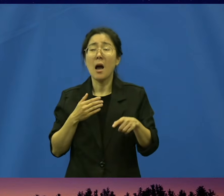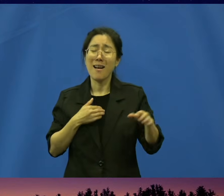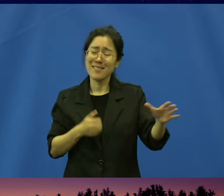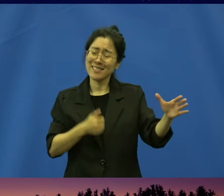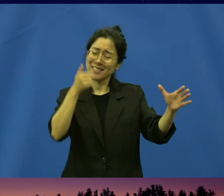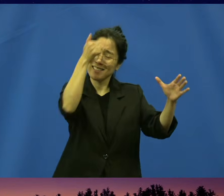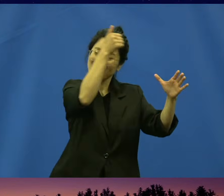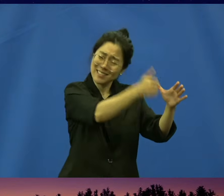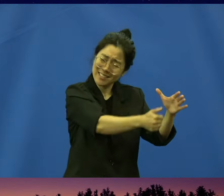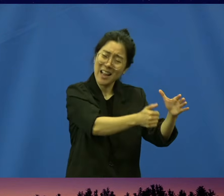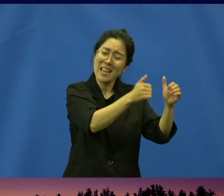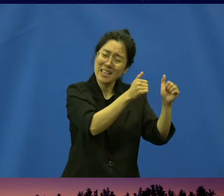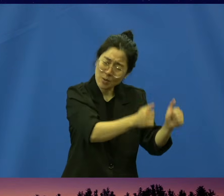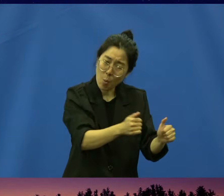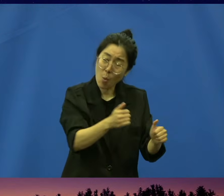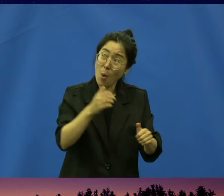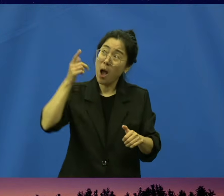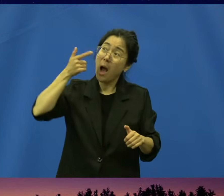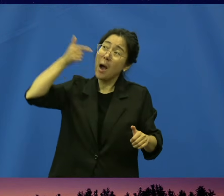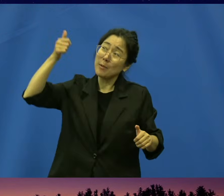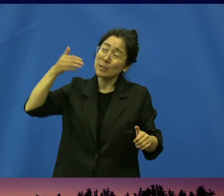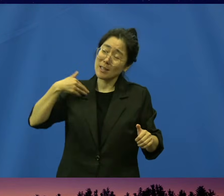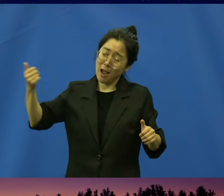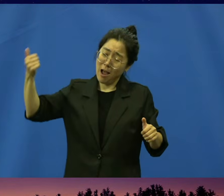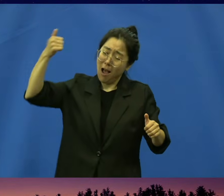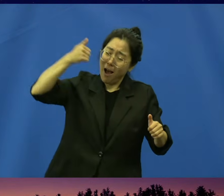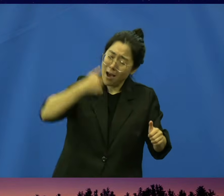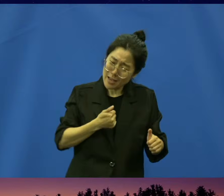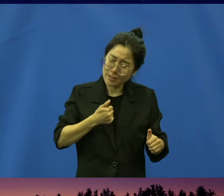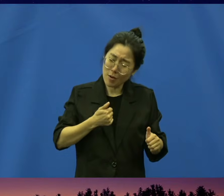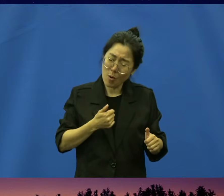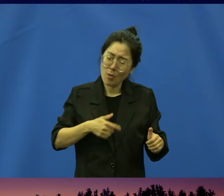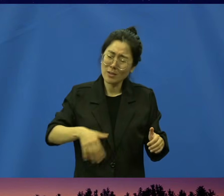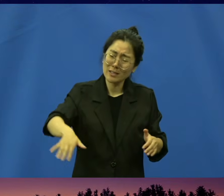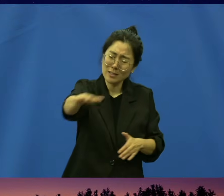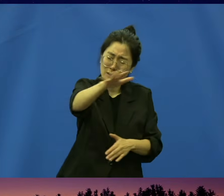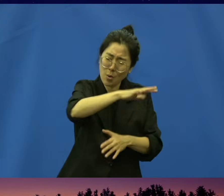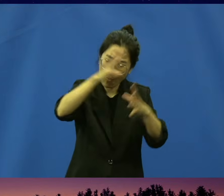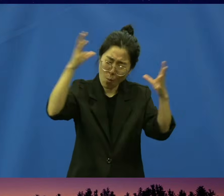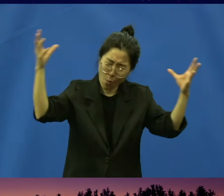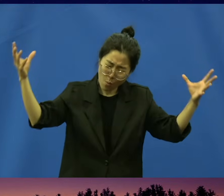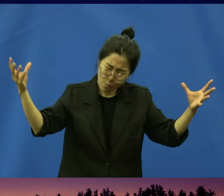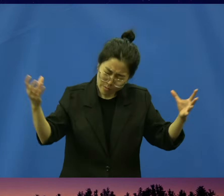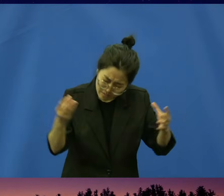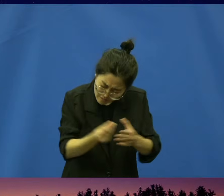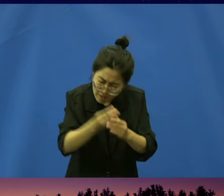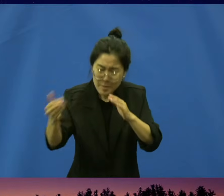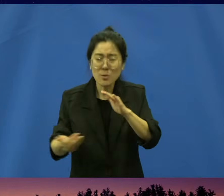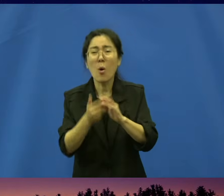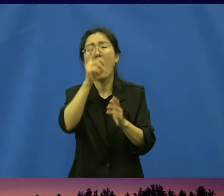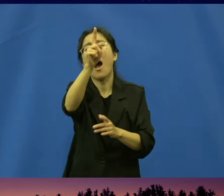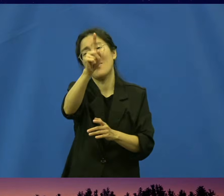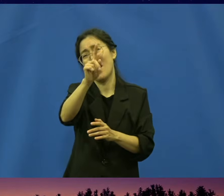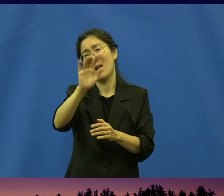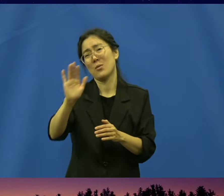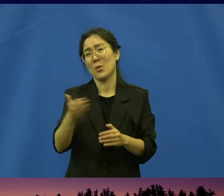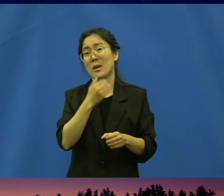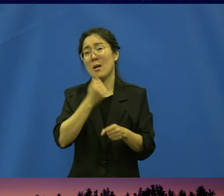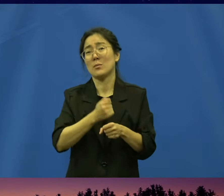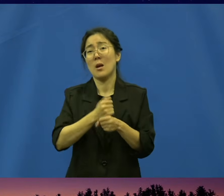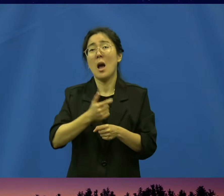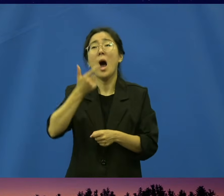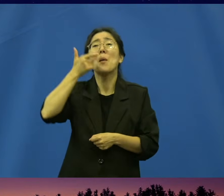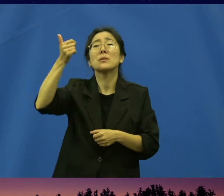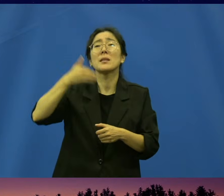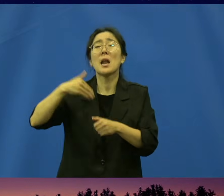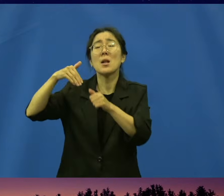있고 아버지께서 내 안에 계시어 그들로 온전함을 이루어 하나가 되게 하려 함은 아버지께서